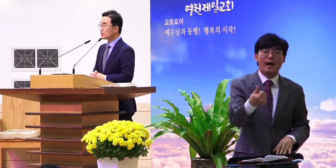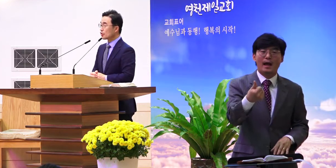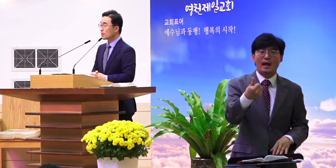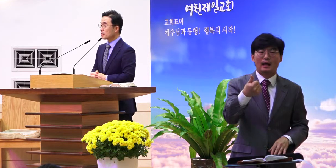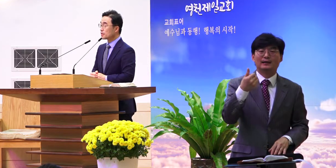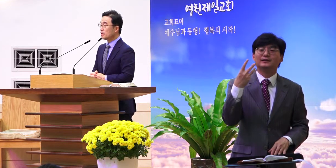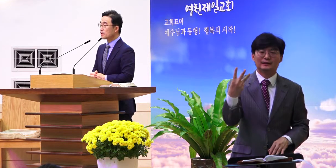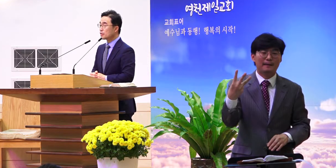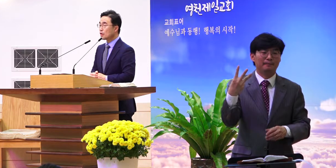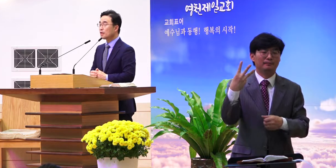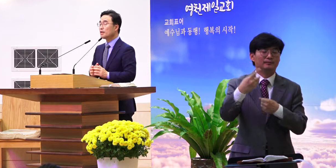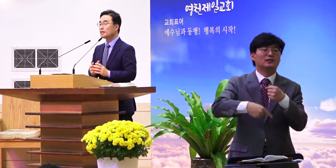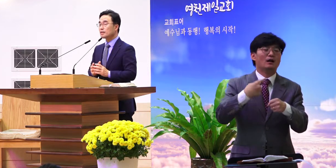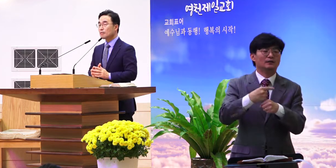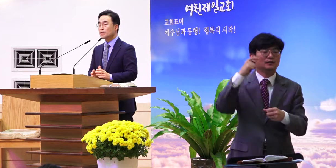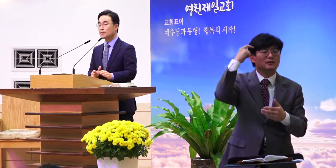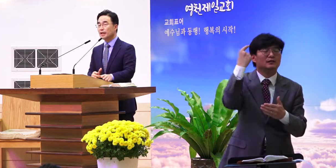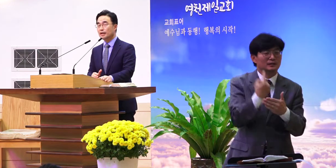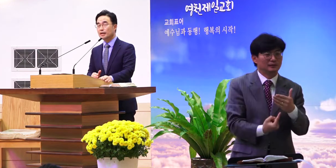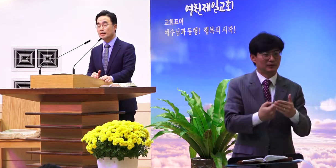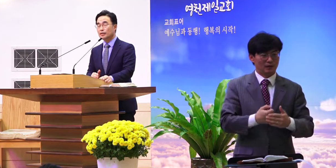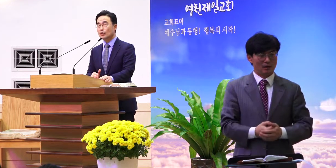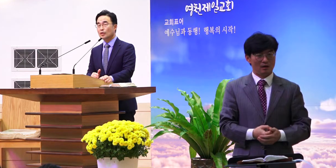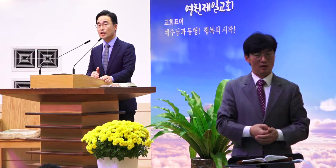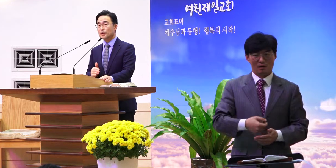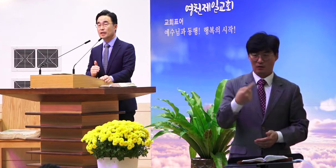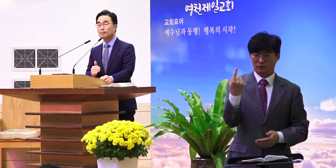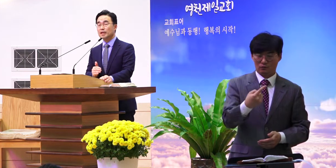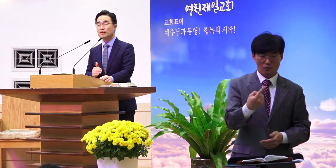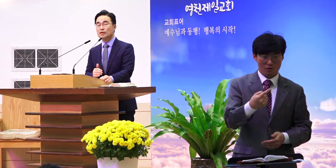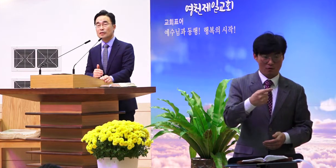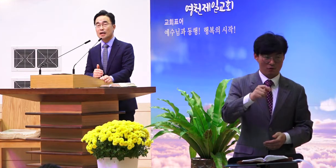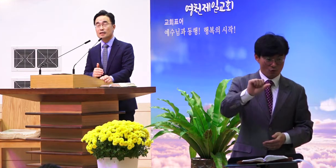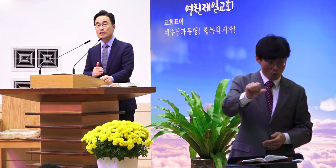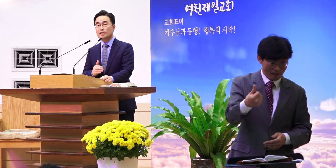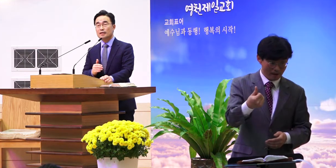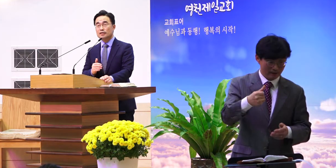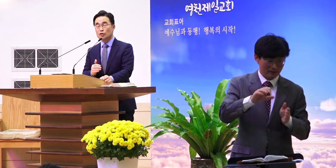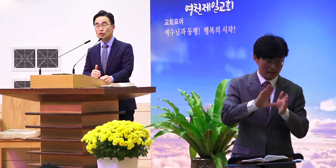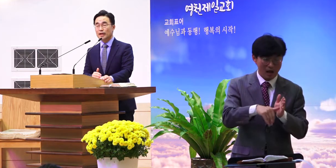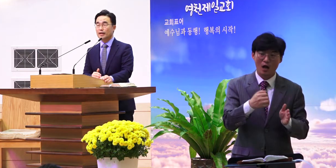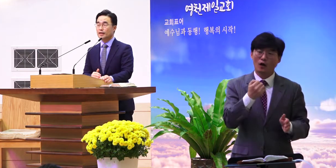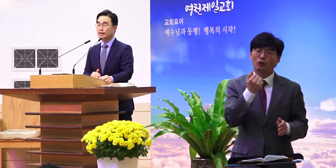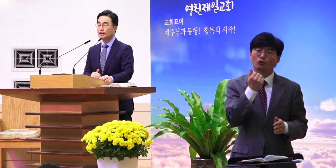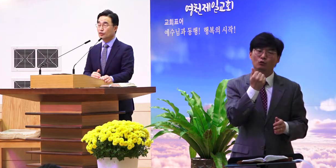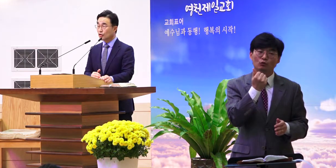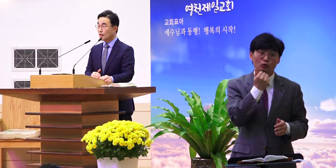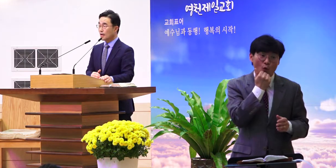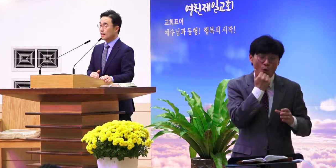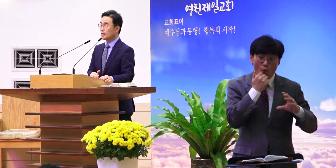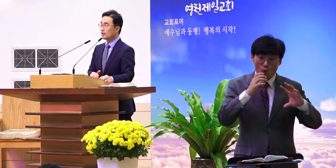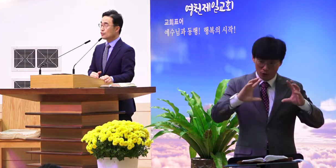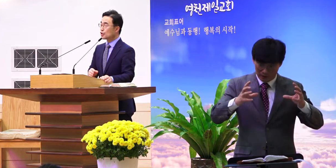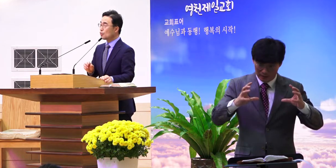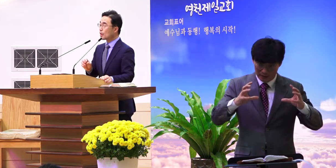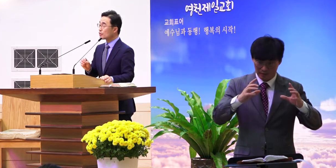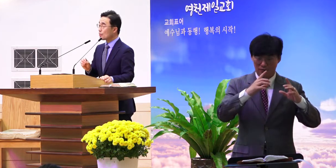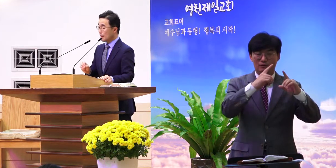503년 전 1517년 10월 31일 독일의 비텐베르그 성당 정문에